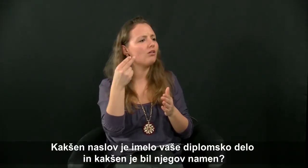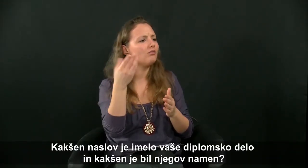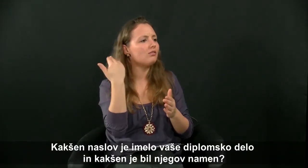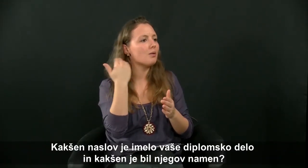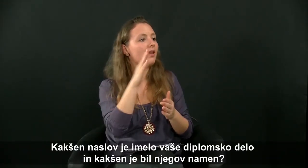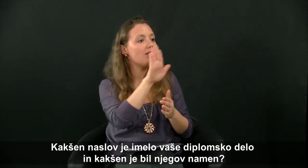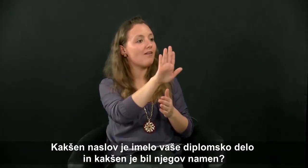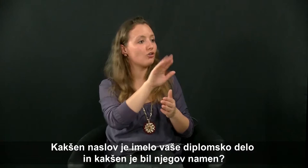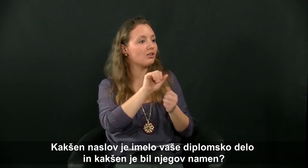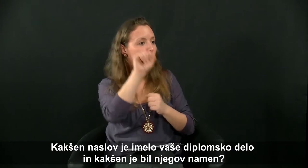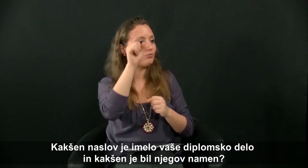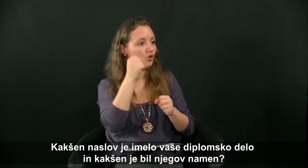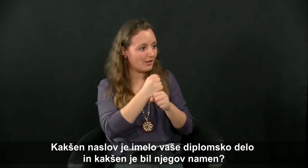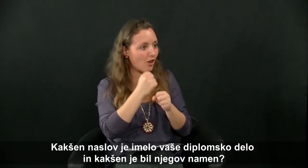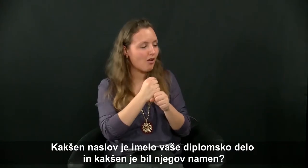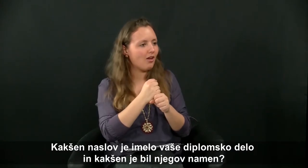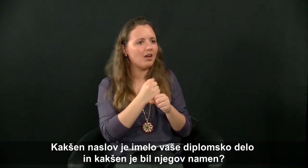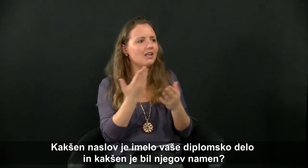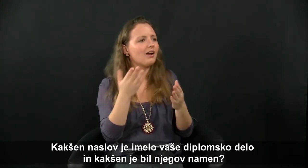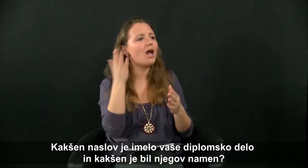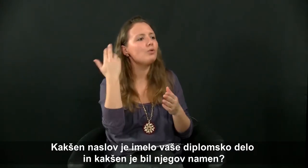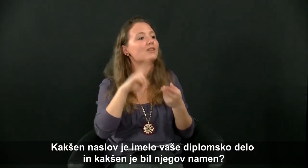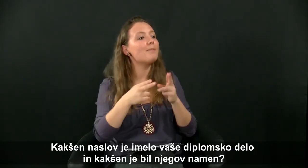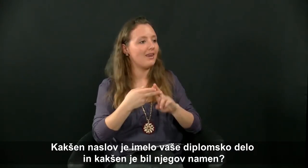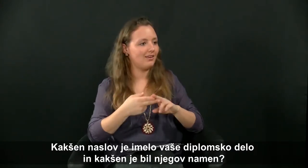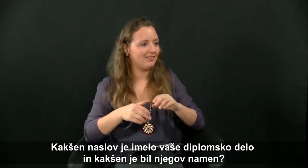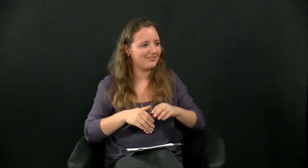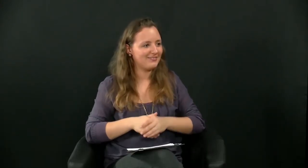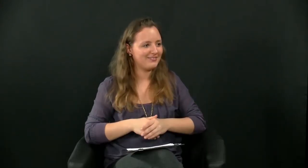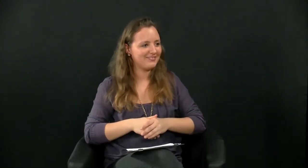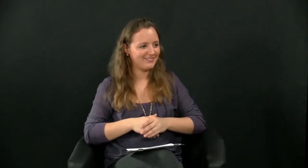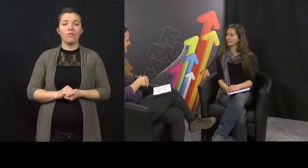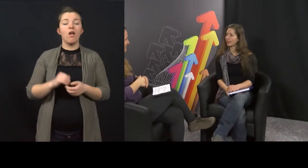naslov je bila na vaše diplomsko delo in kaj je bil namen?